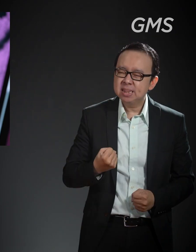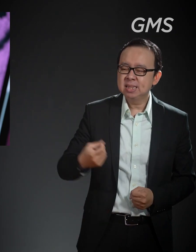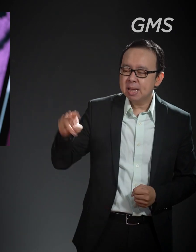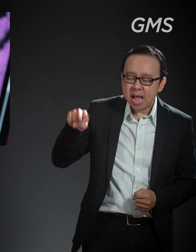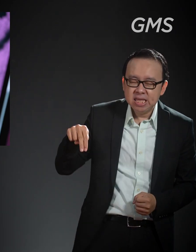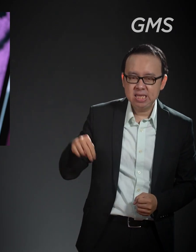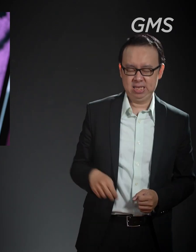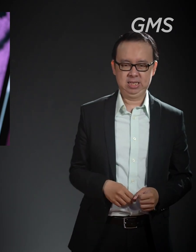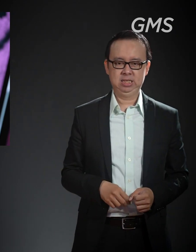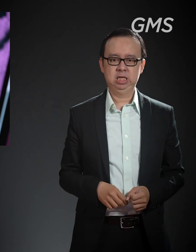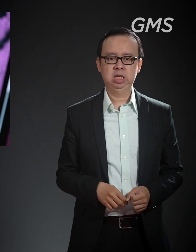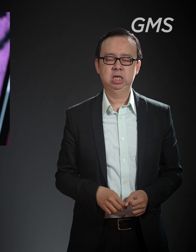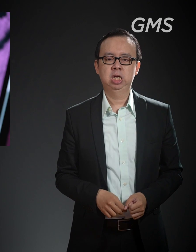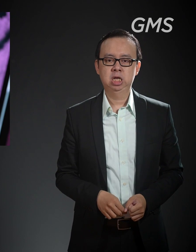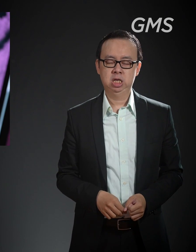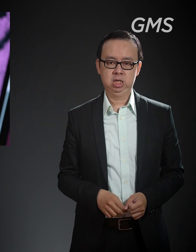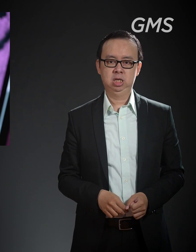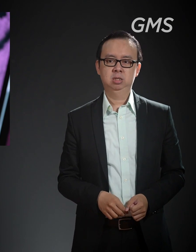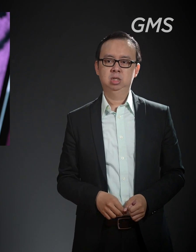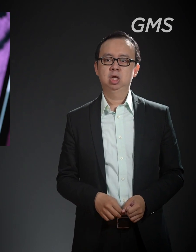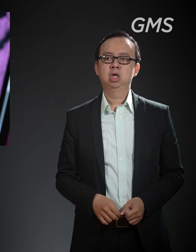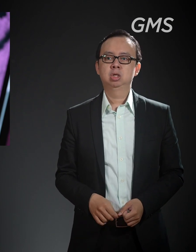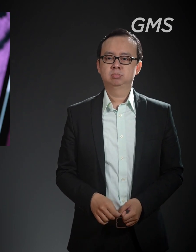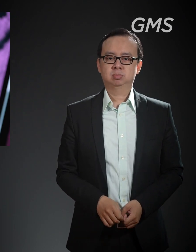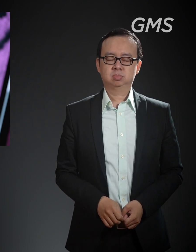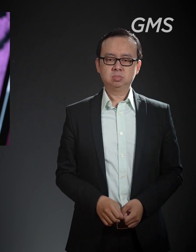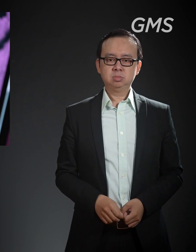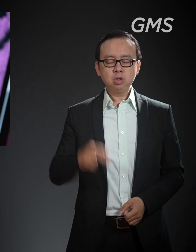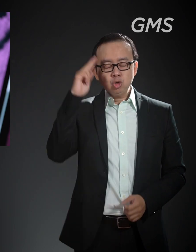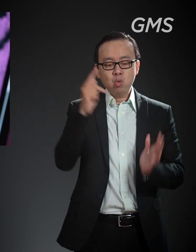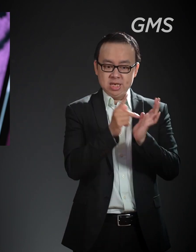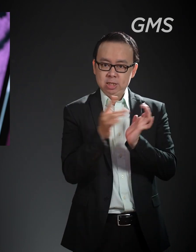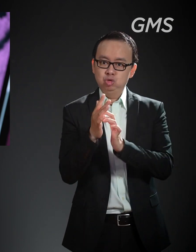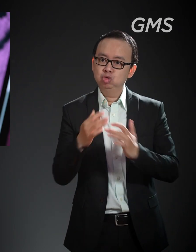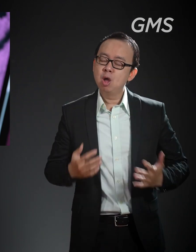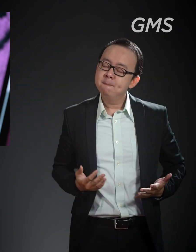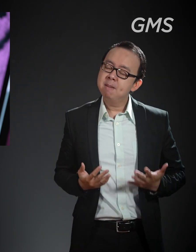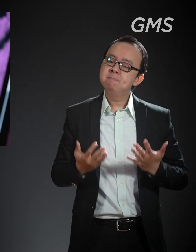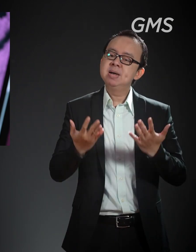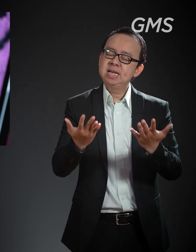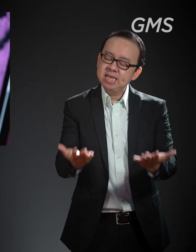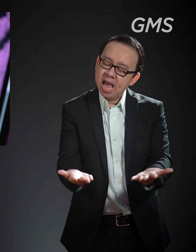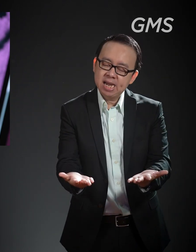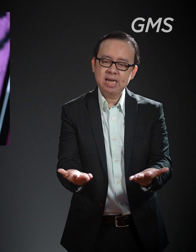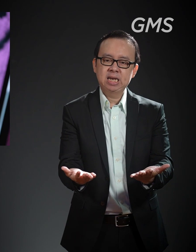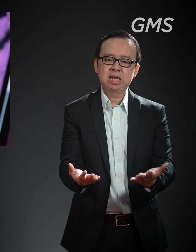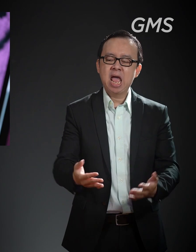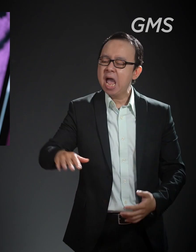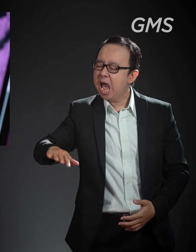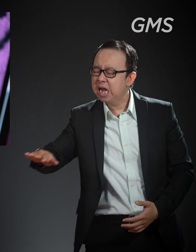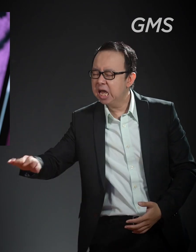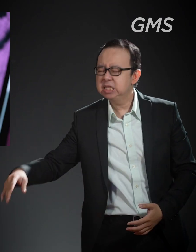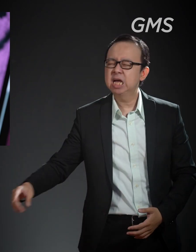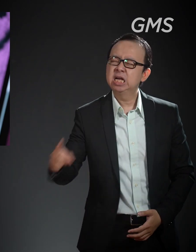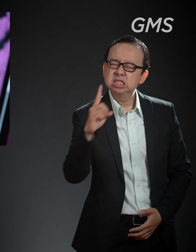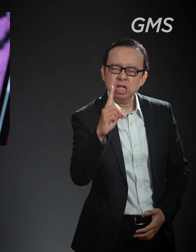kasih Allah kepada dunia, Yohanes 3:16. Ia memberikan, mengaruniakan anaknya yang